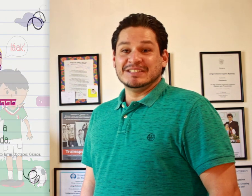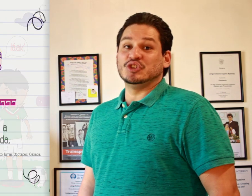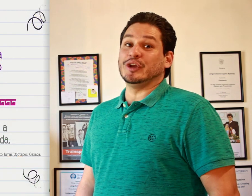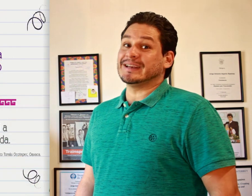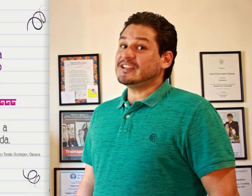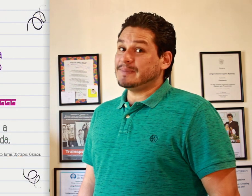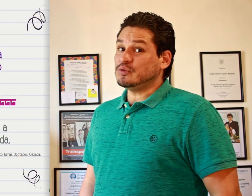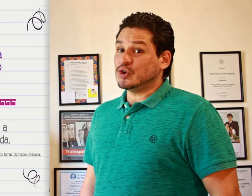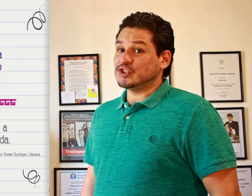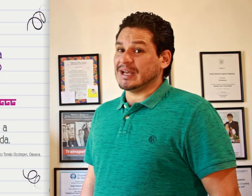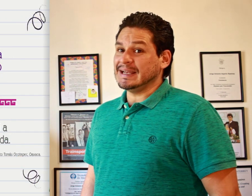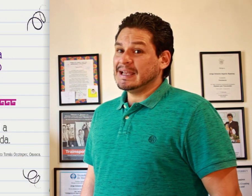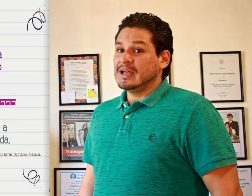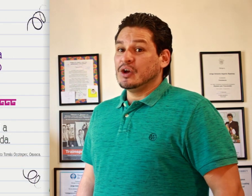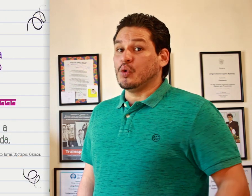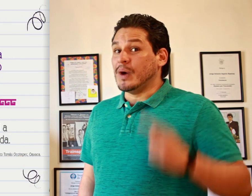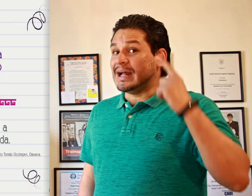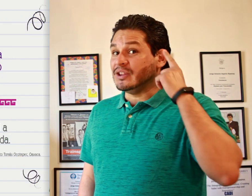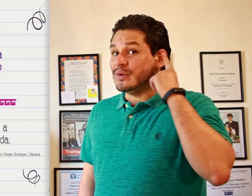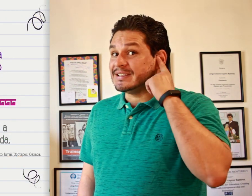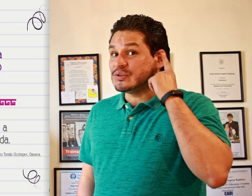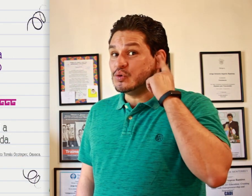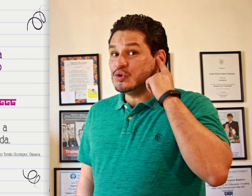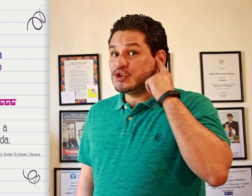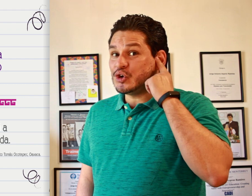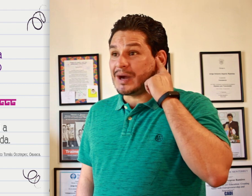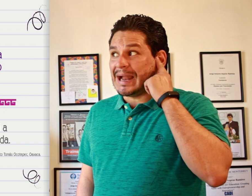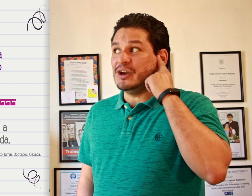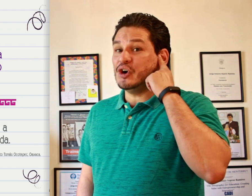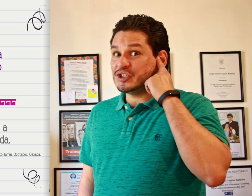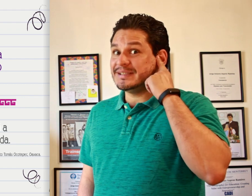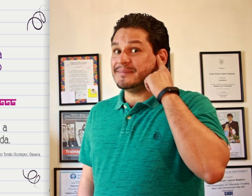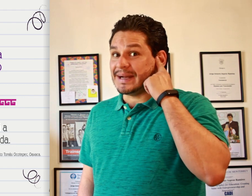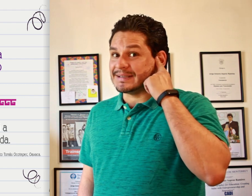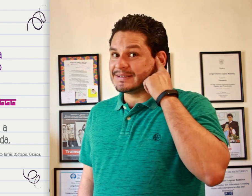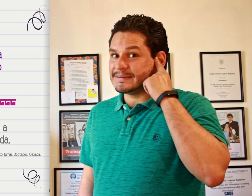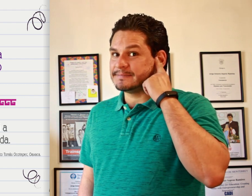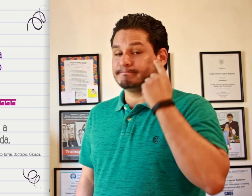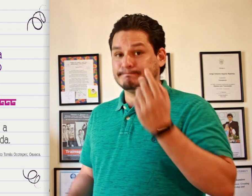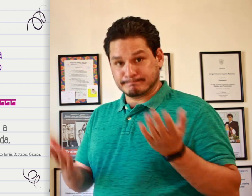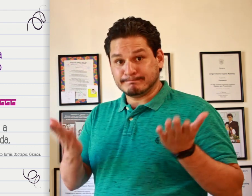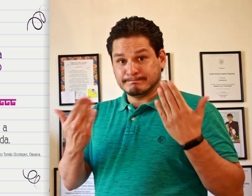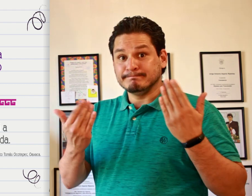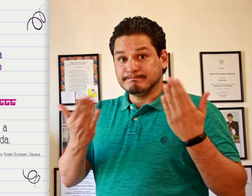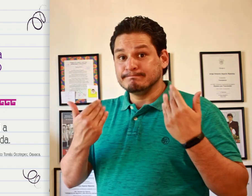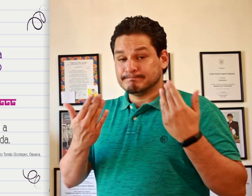Soy respetuosa cuando escucho a los demás.